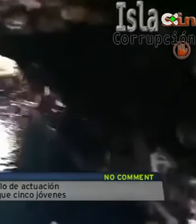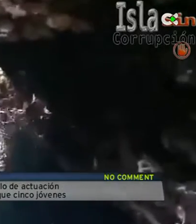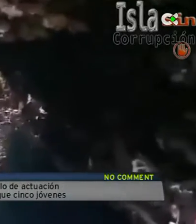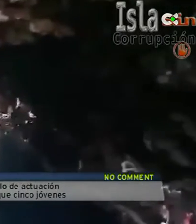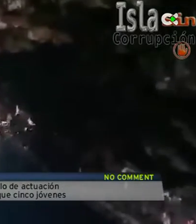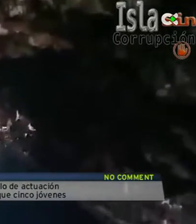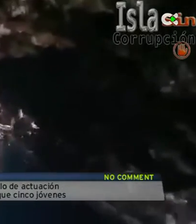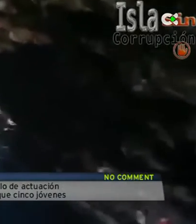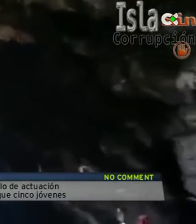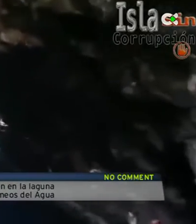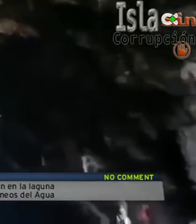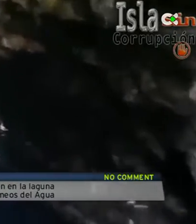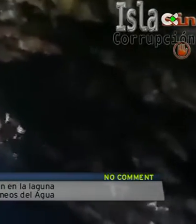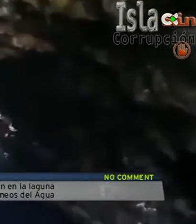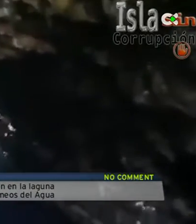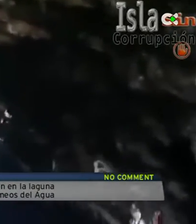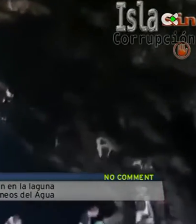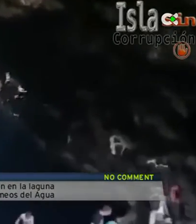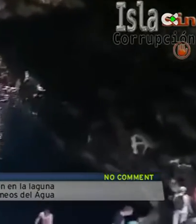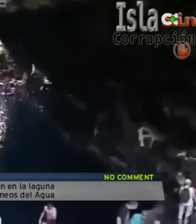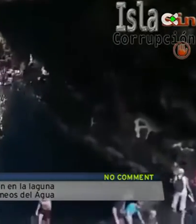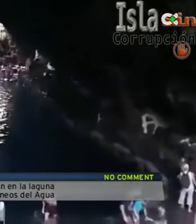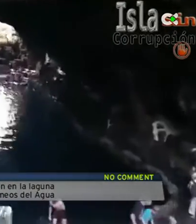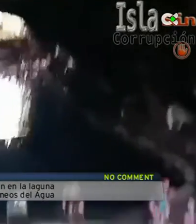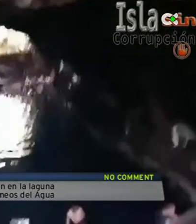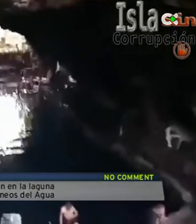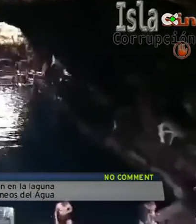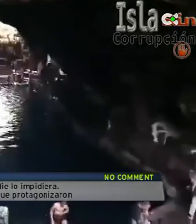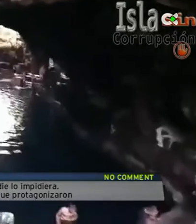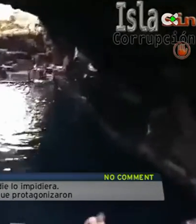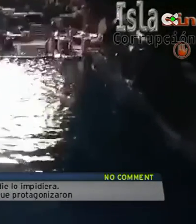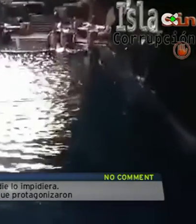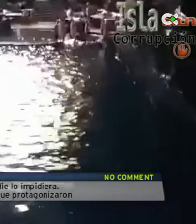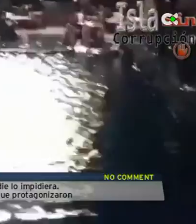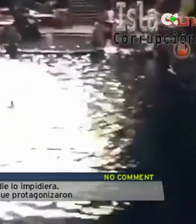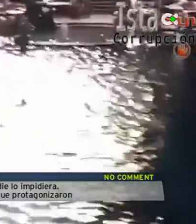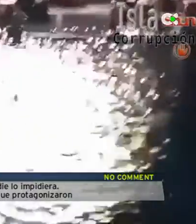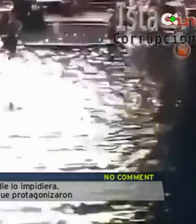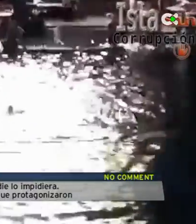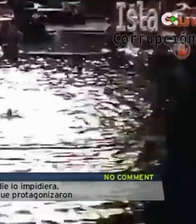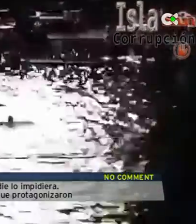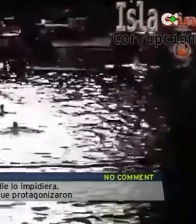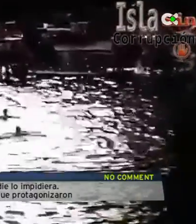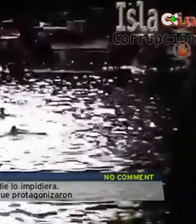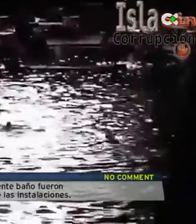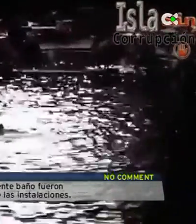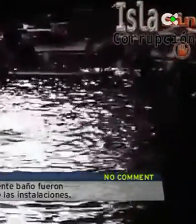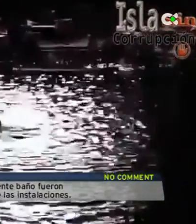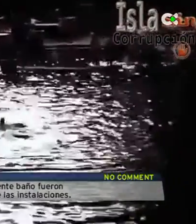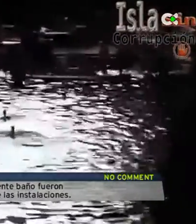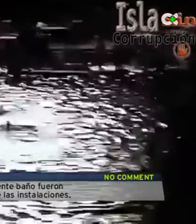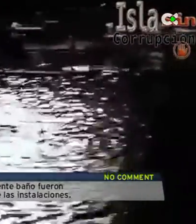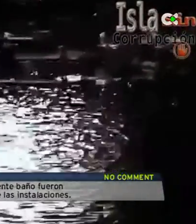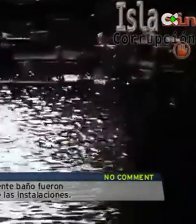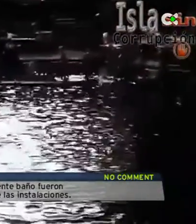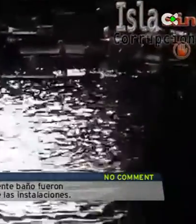Oiga. Mire allí, mire allí al fondo. Mira toda la gente allí. Madre mía, chicos, mirad. La gente se está bañando en el lago de